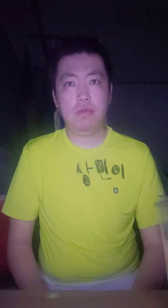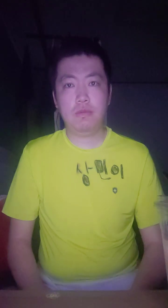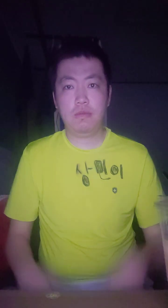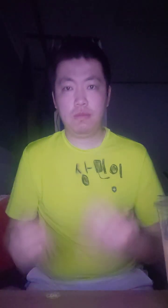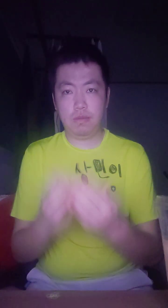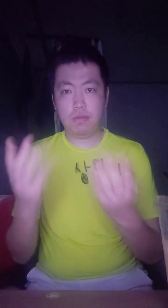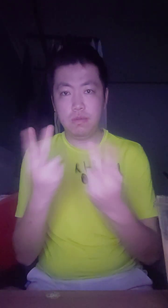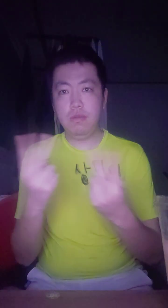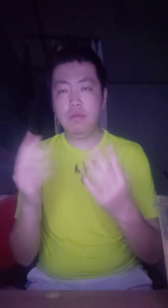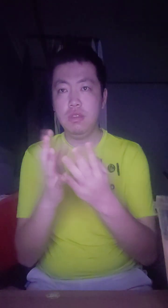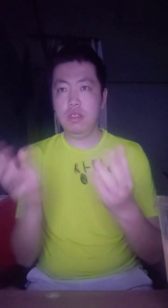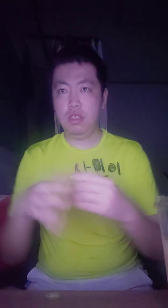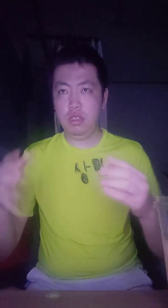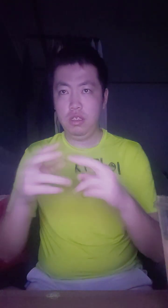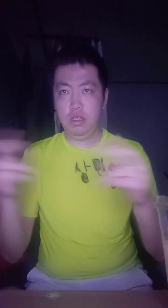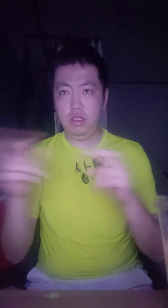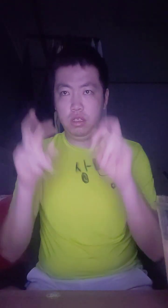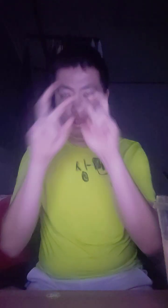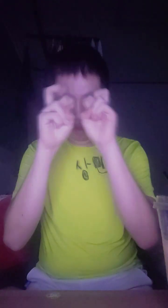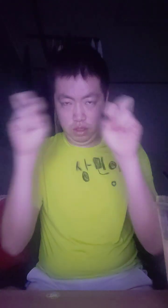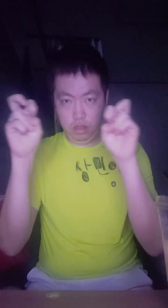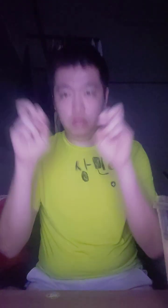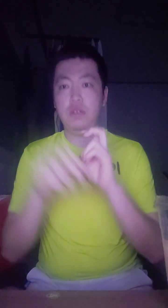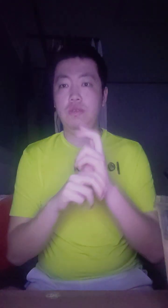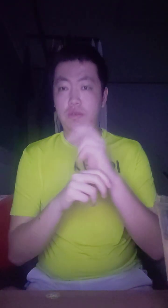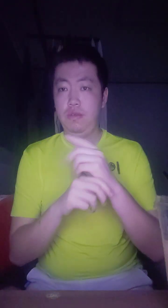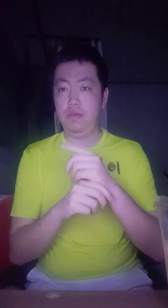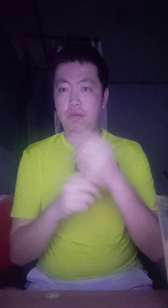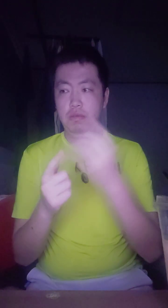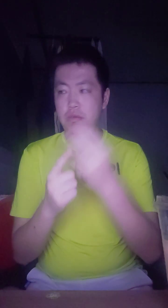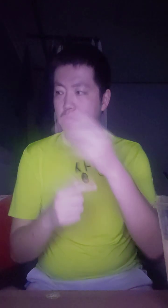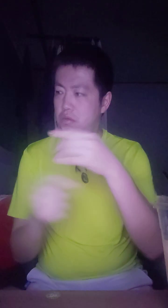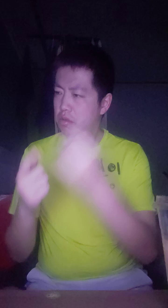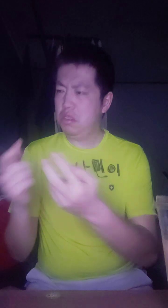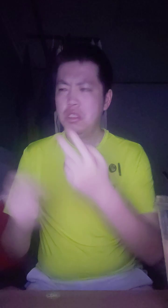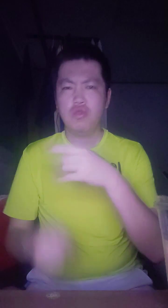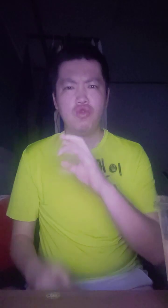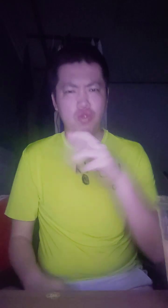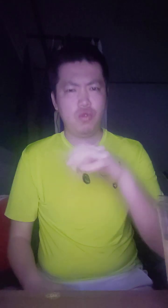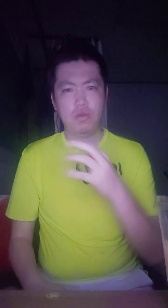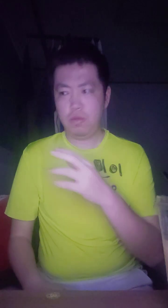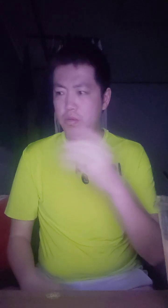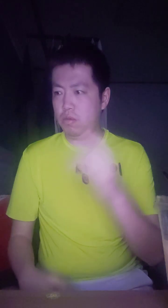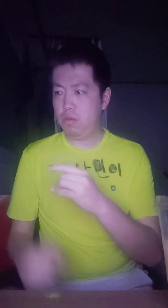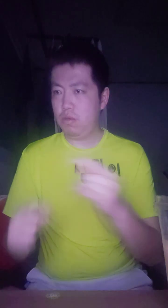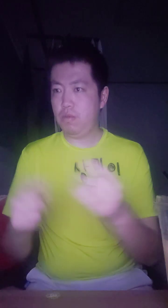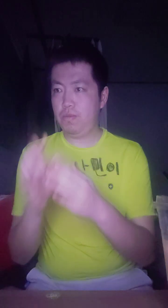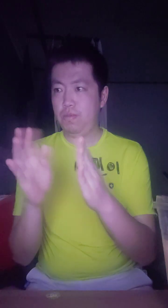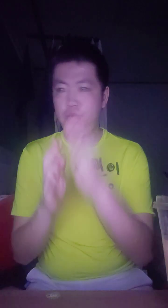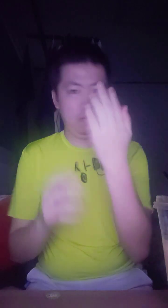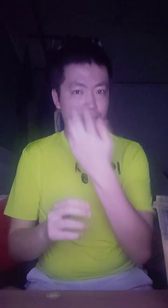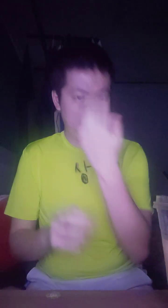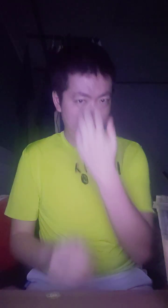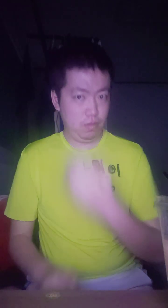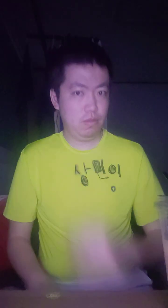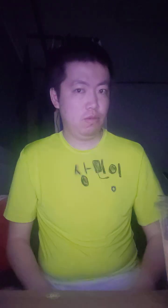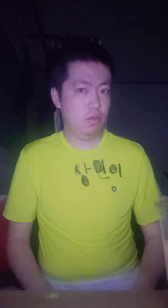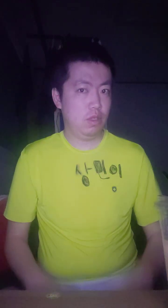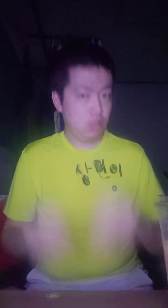지난해 12월 울산에서 발생했던 대규모 정전 사고가 작업자들의 실수 때문이었던 걸로 조사됐습니다. 당시 2시간